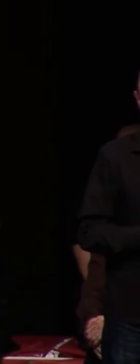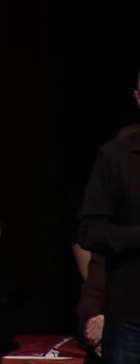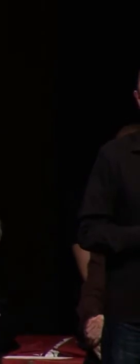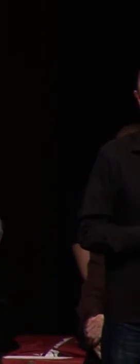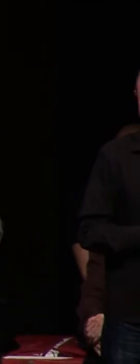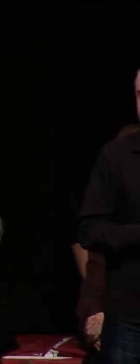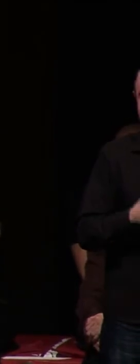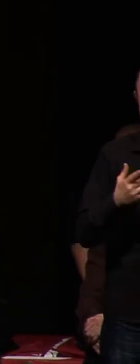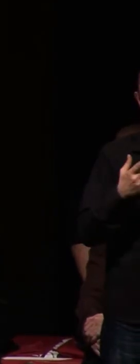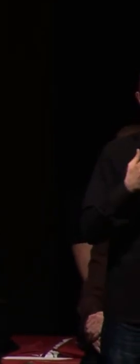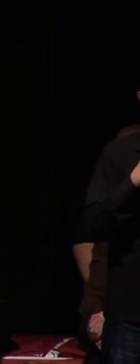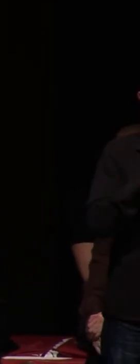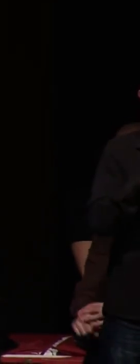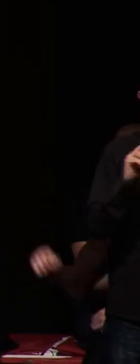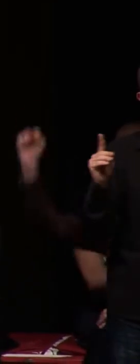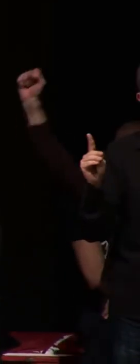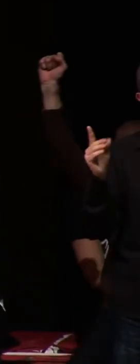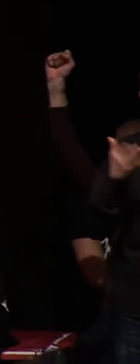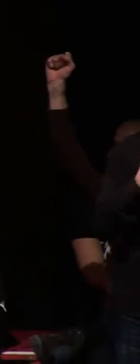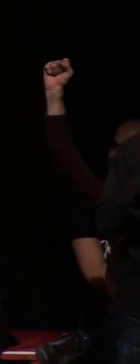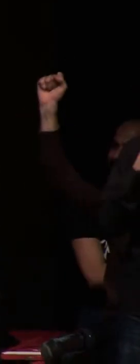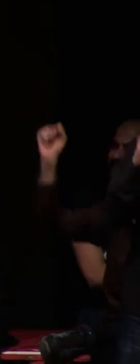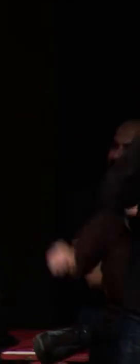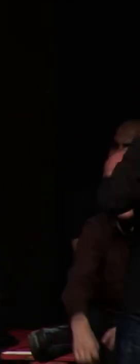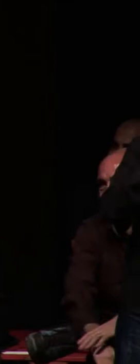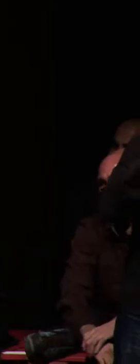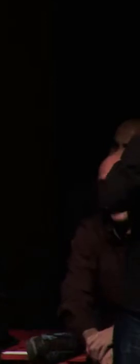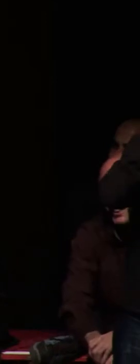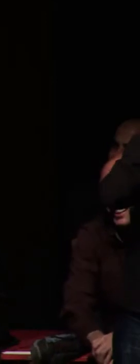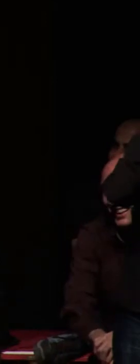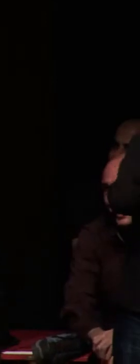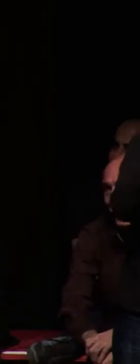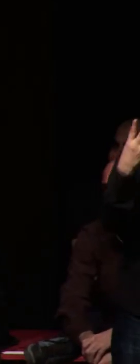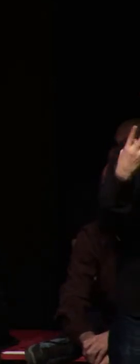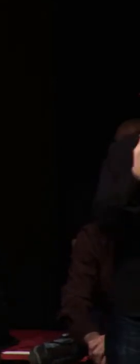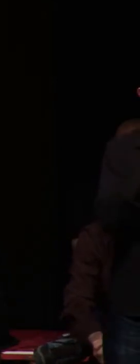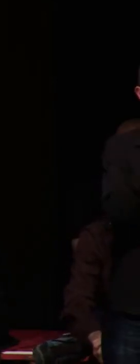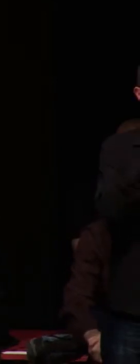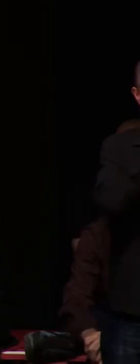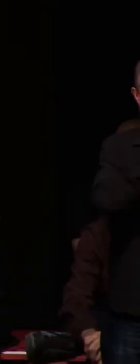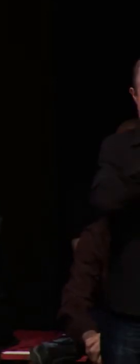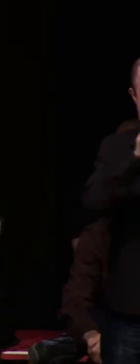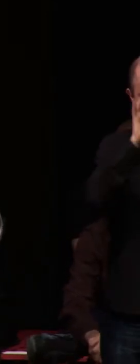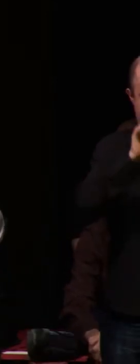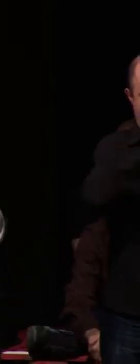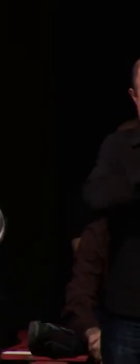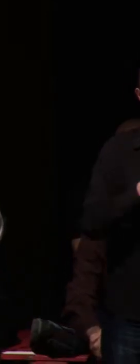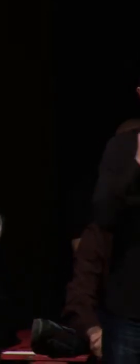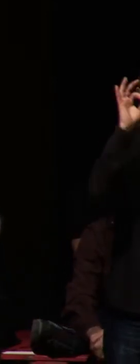Ho ha explicat el David perfectament abans. Al Principat, el 2014, 20% de desocupació, 50%